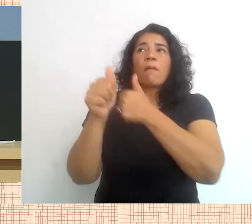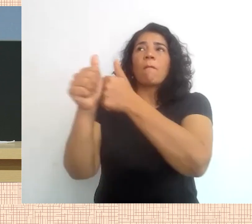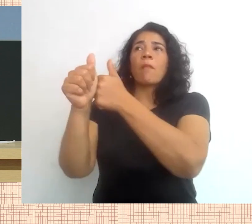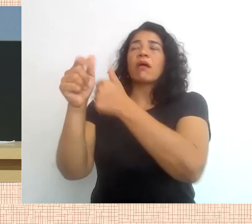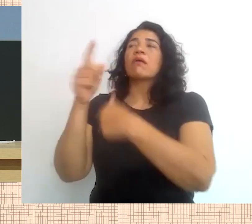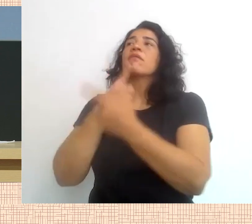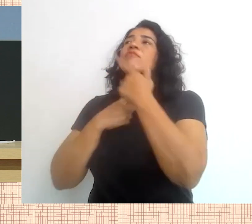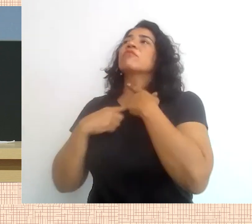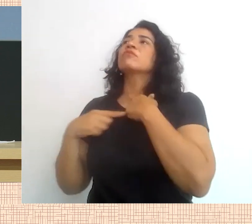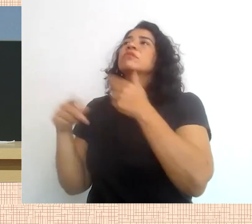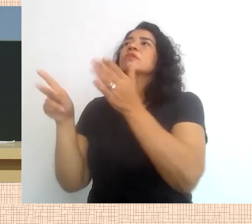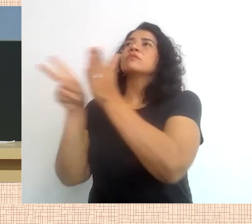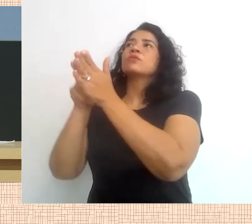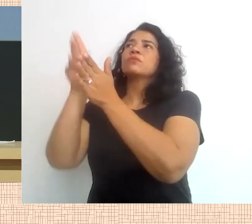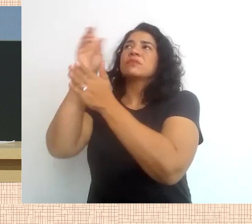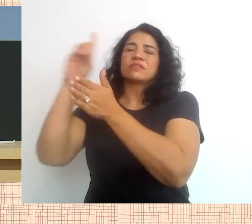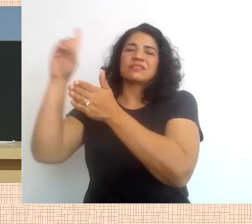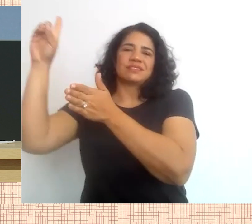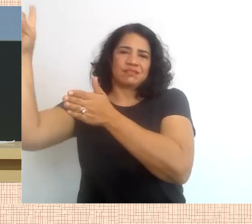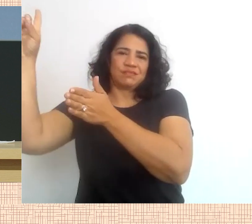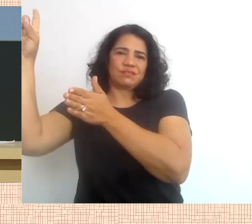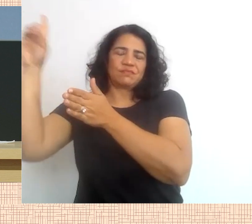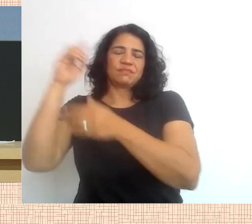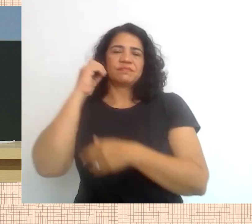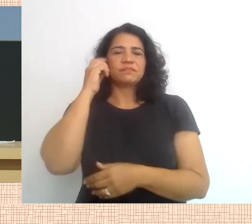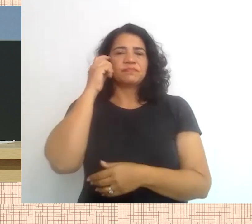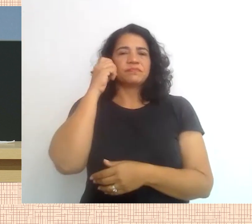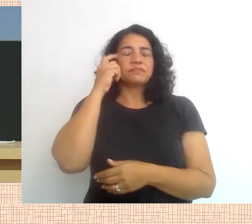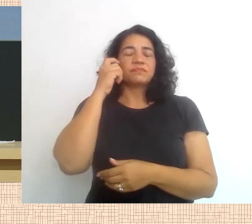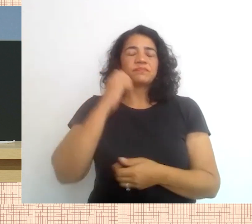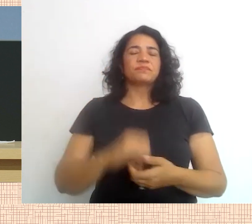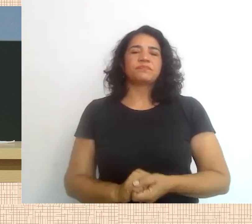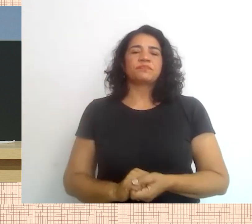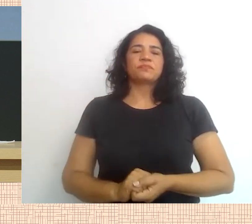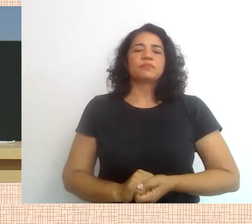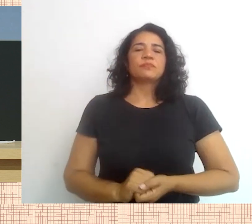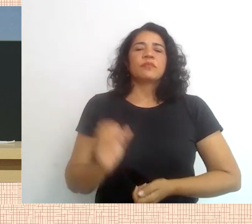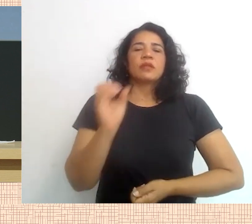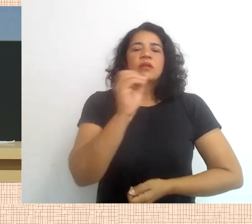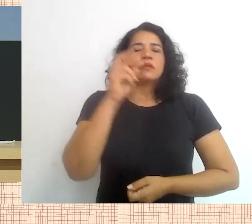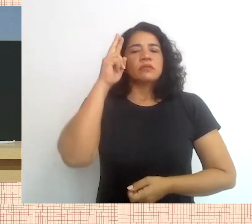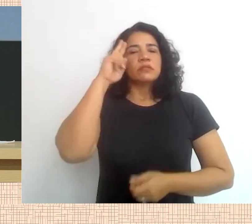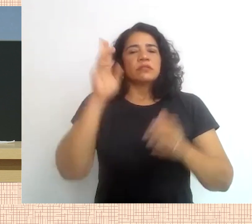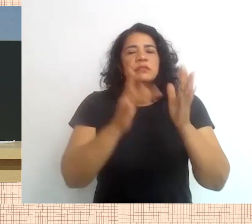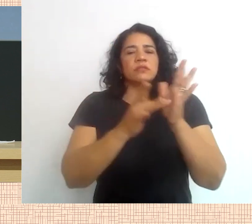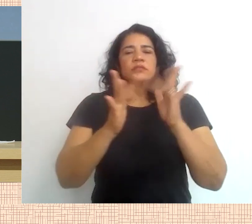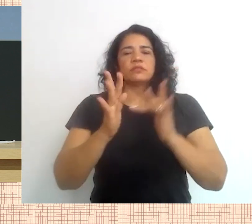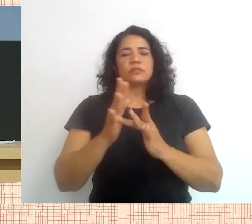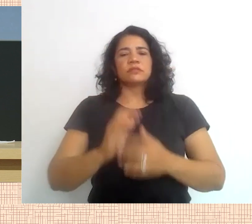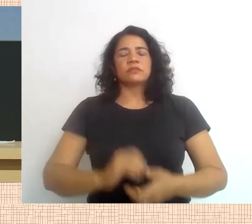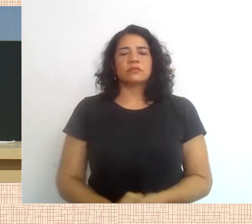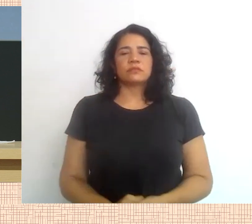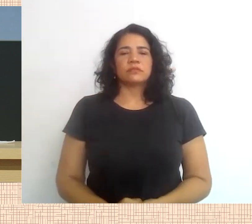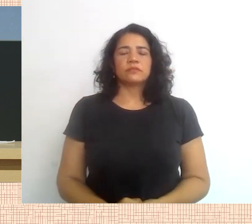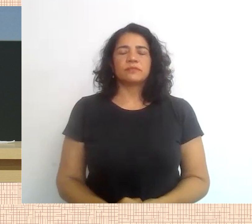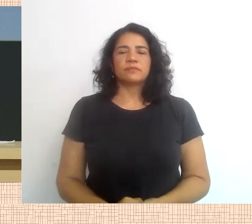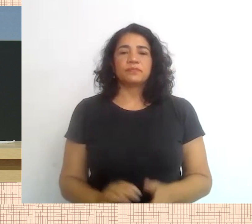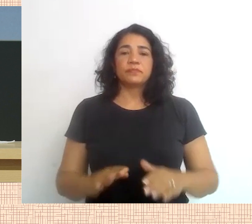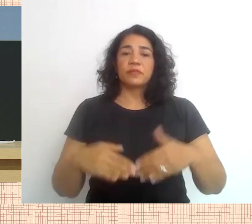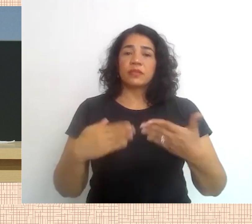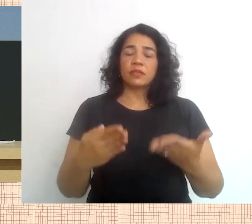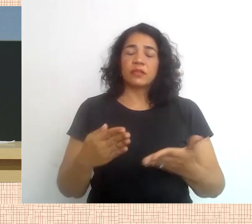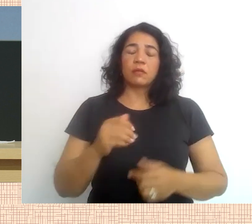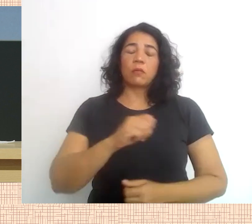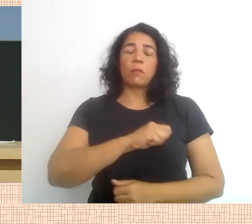de Deus, claramente apresentado em Efésios 1, Vamos ver, Efésios 1 também, Vamos ler de